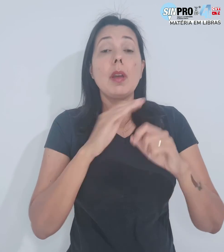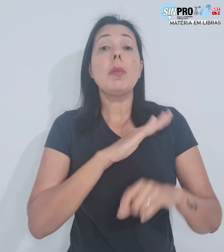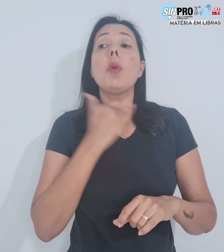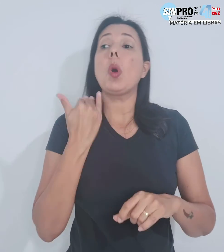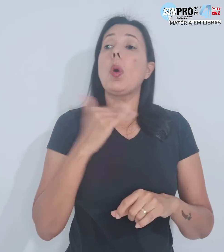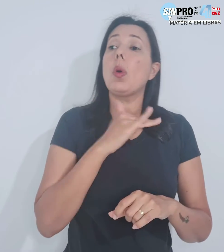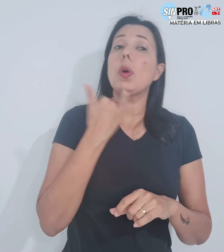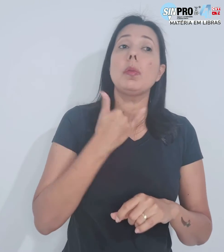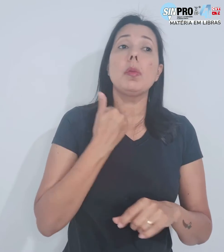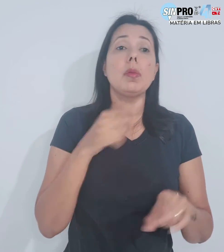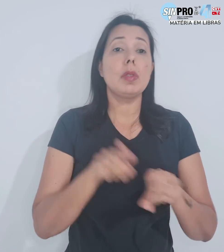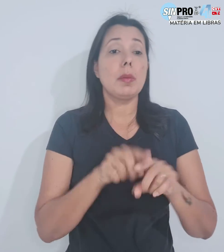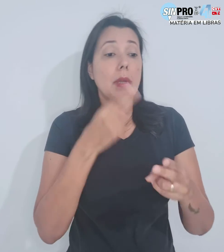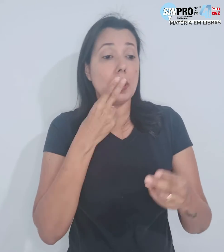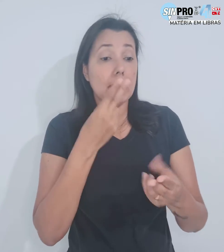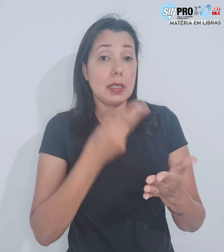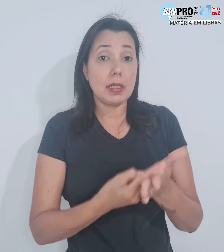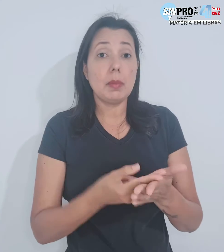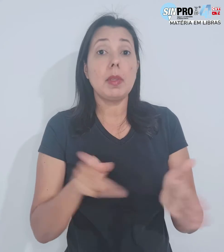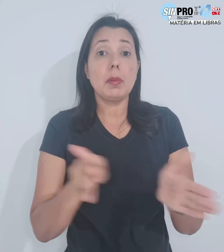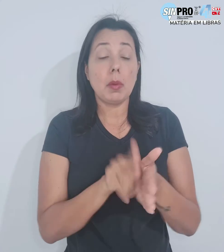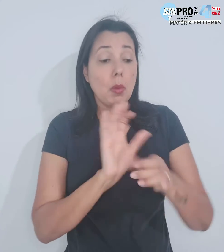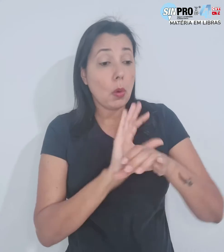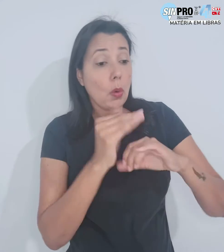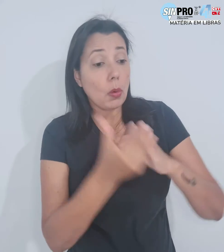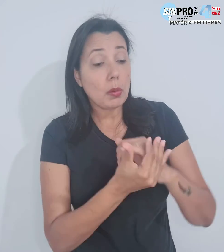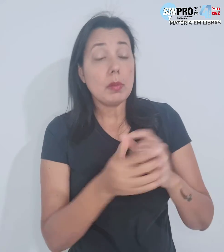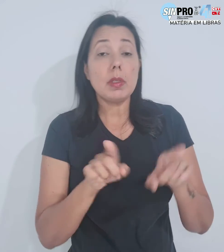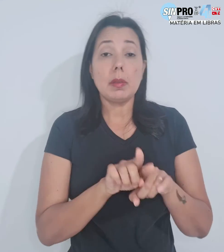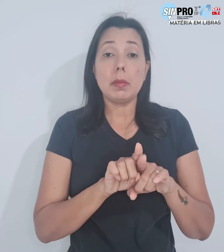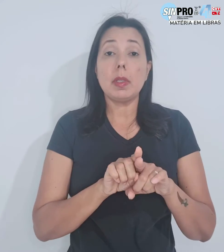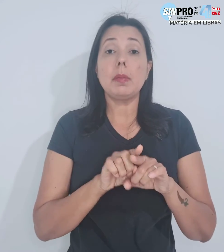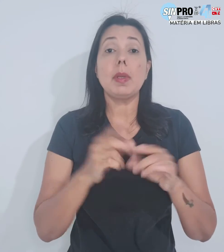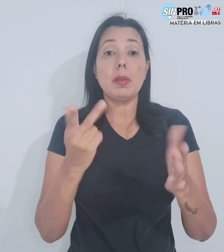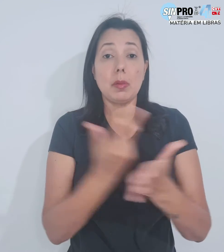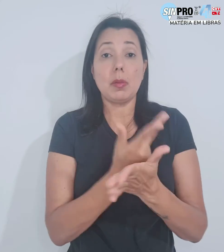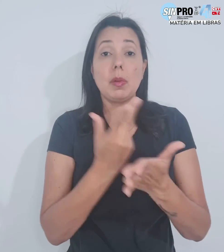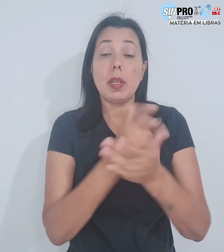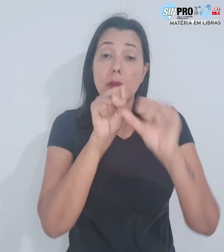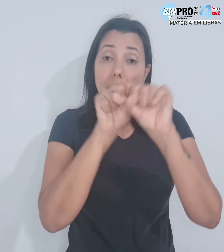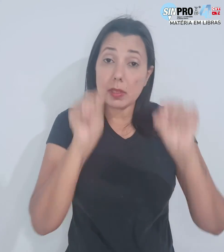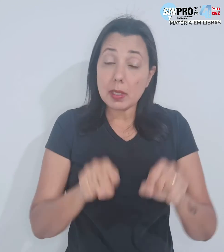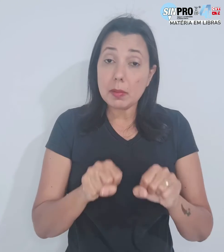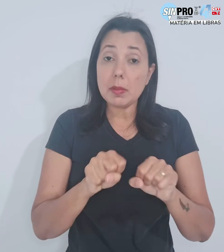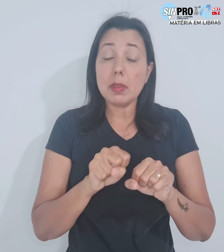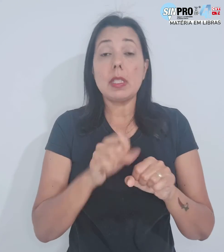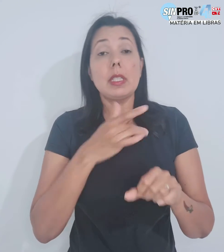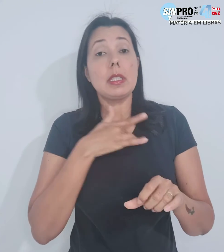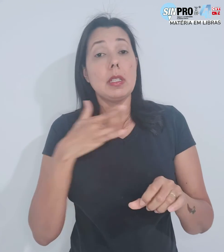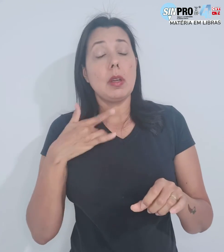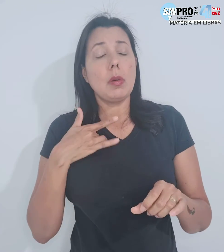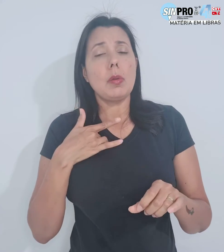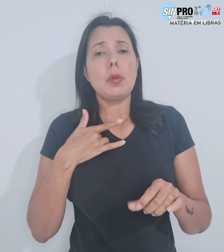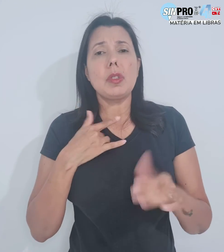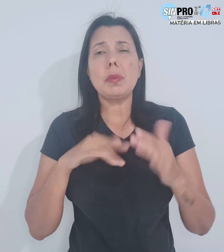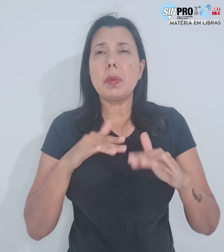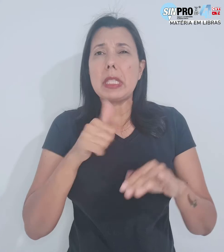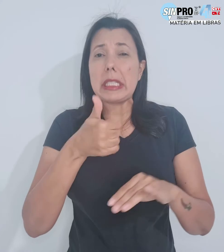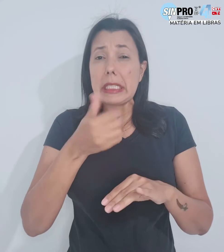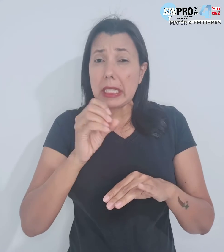morte e internação pela Covid-19, além do colapso no sistema de saúde, com quase 100